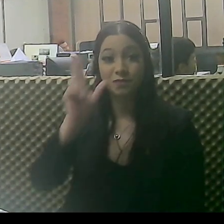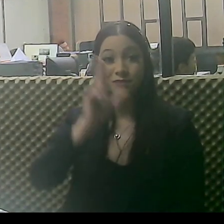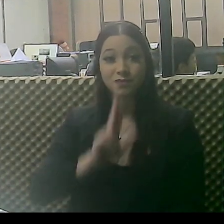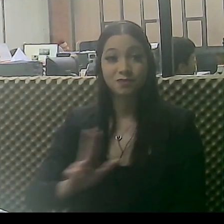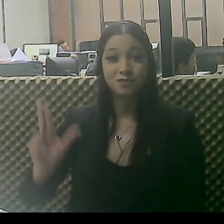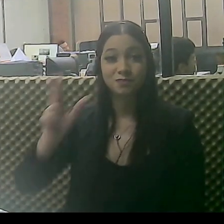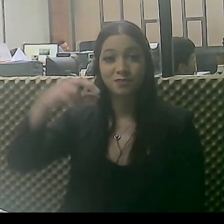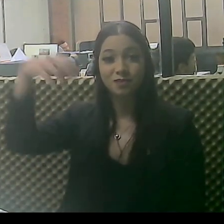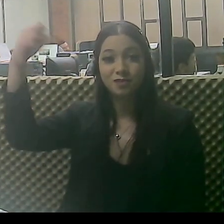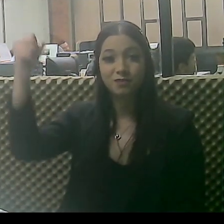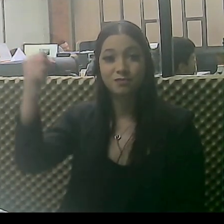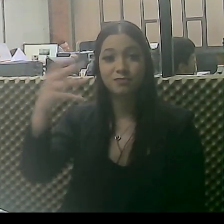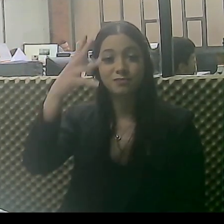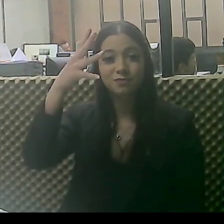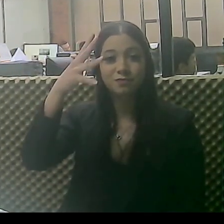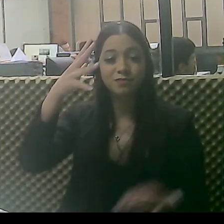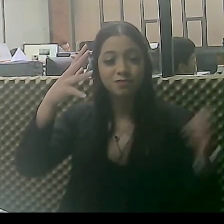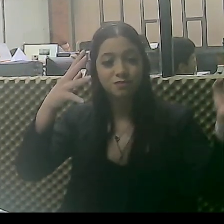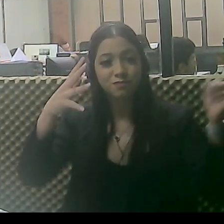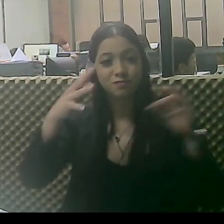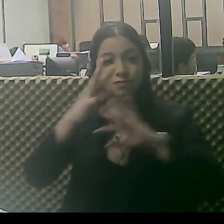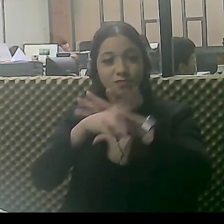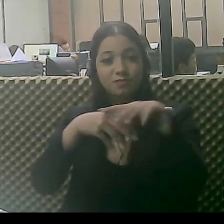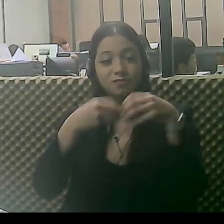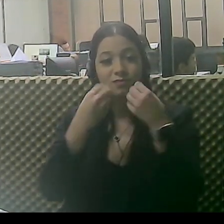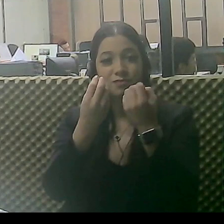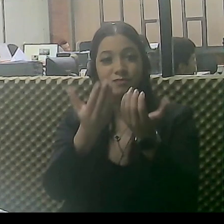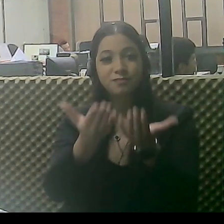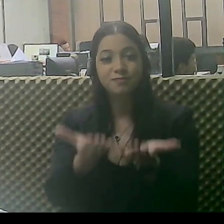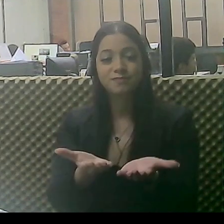Uberlândia se ilumina toda para você.